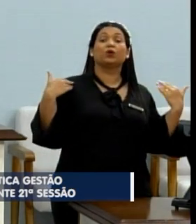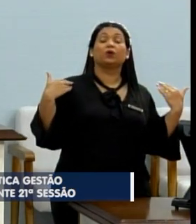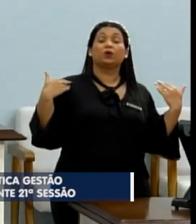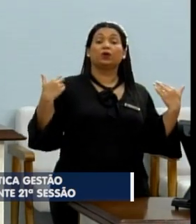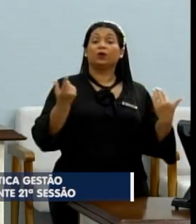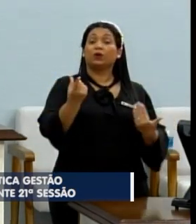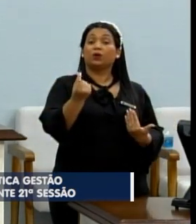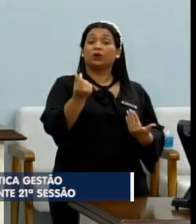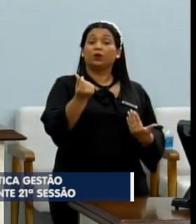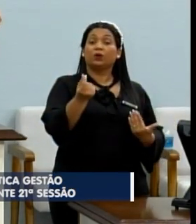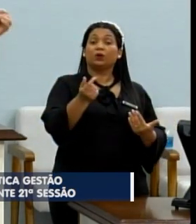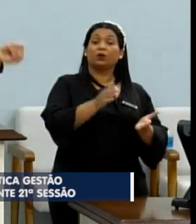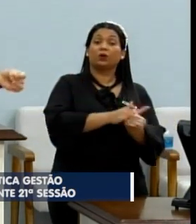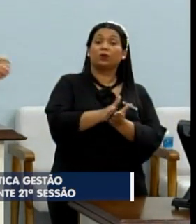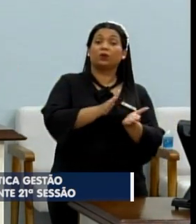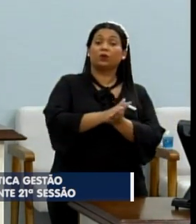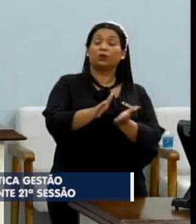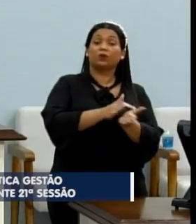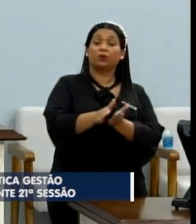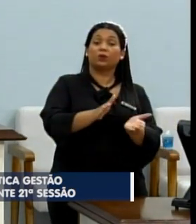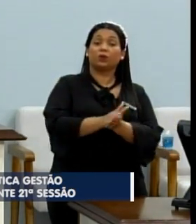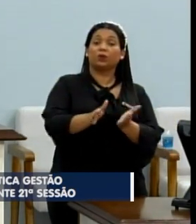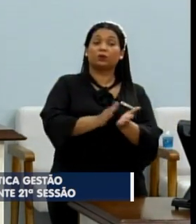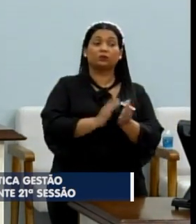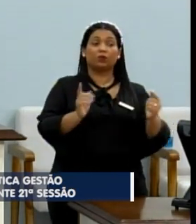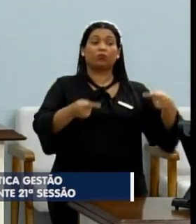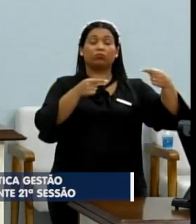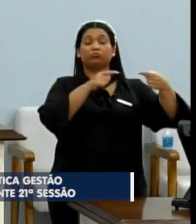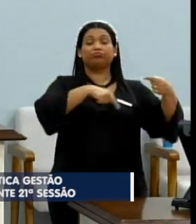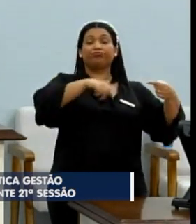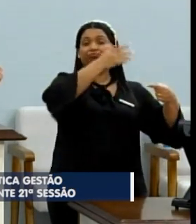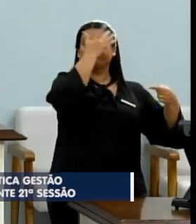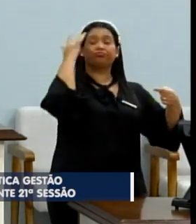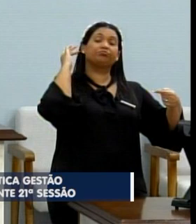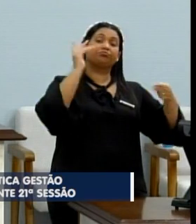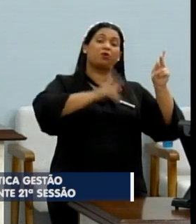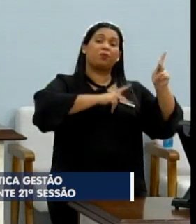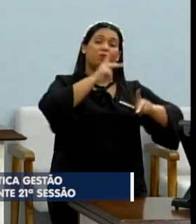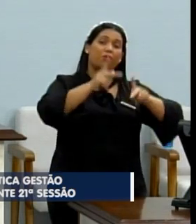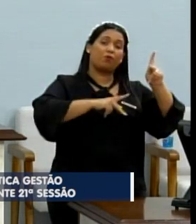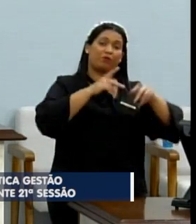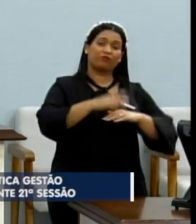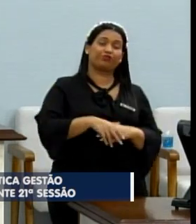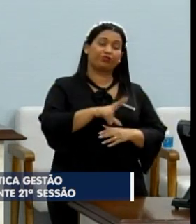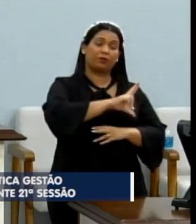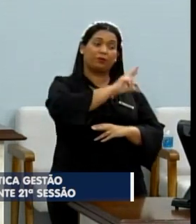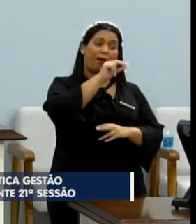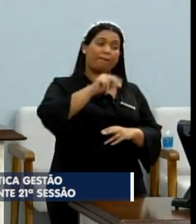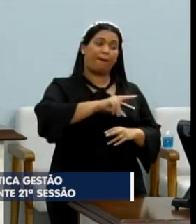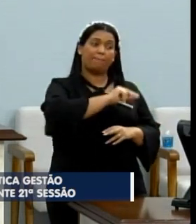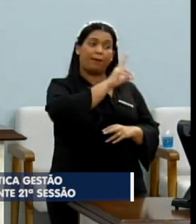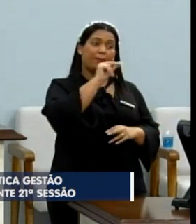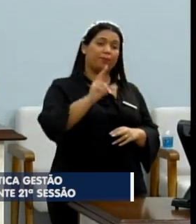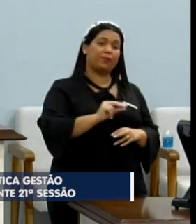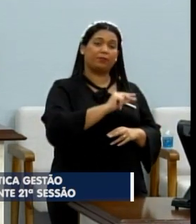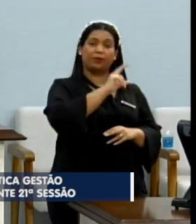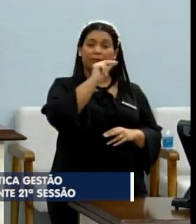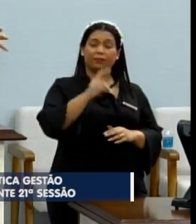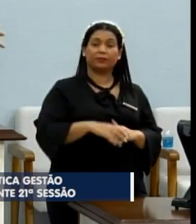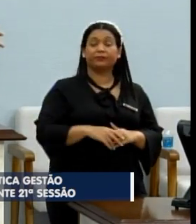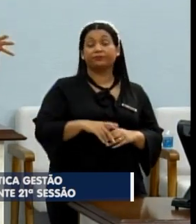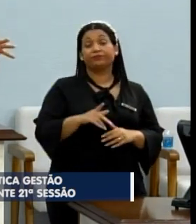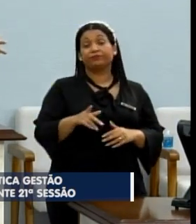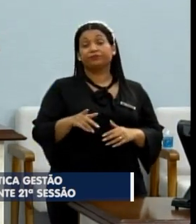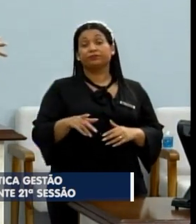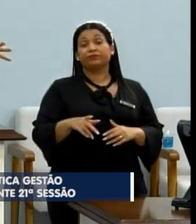que atua contra o seu próprio povo que vive de maquiagem que engana que você